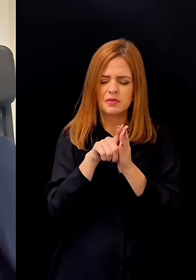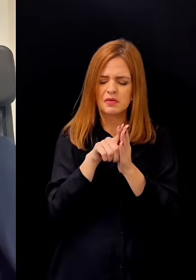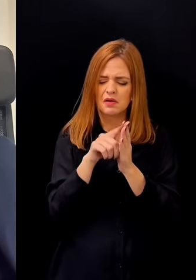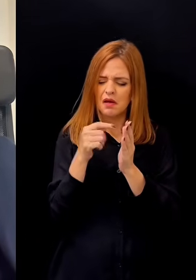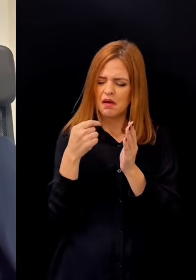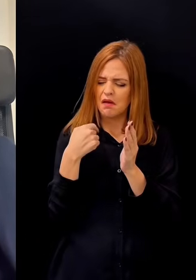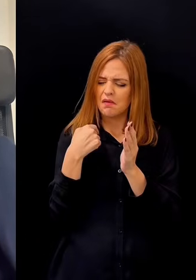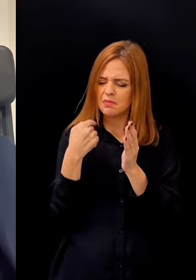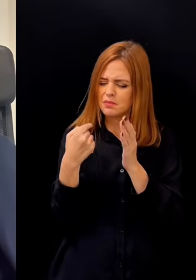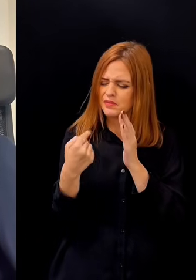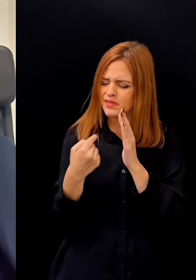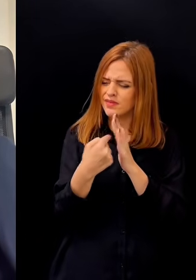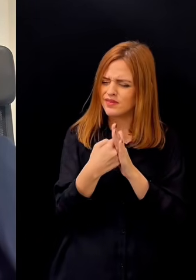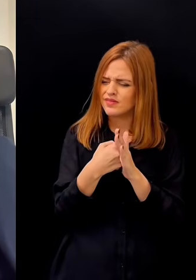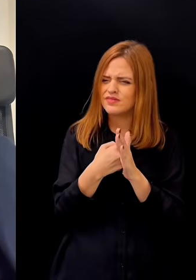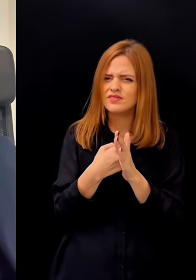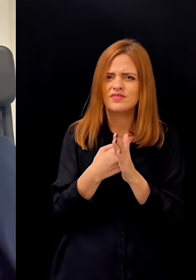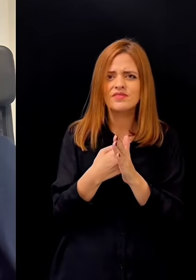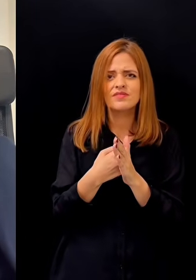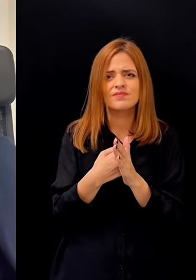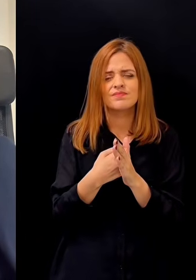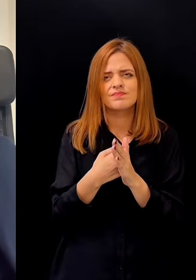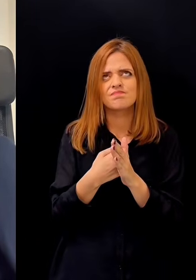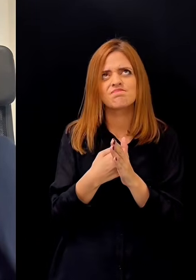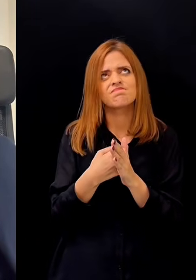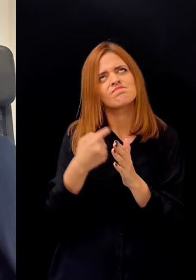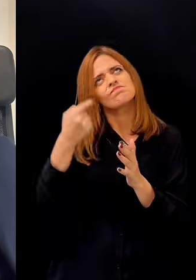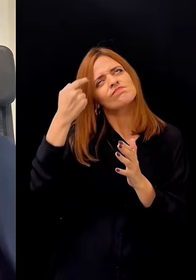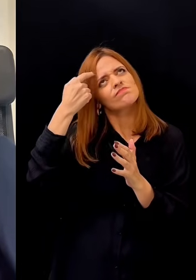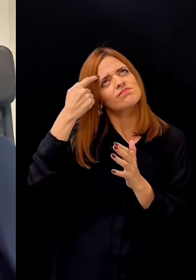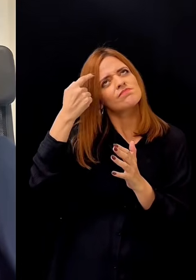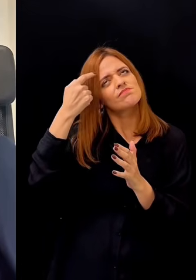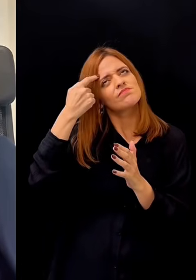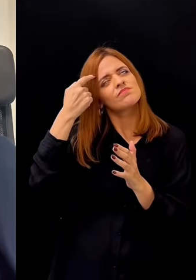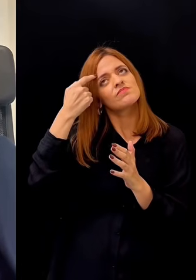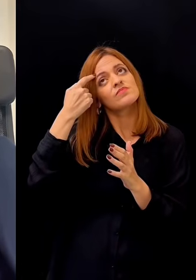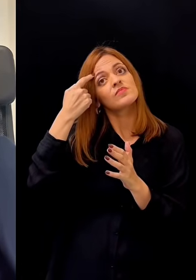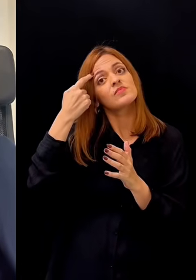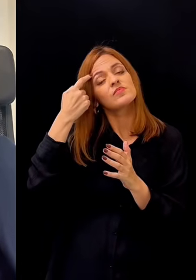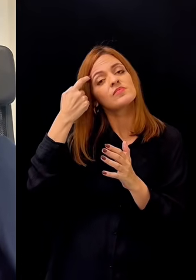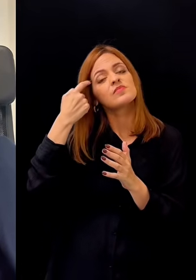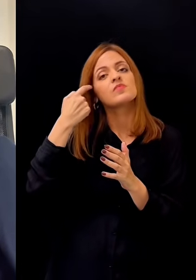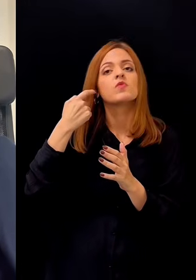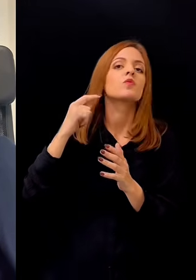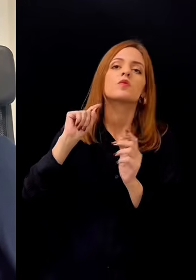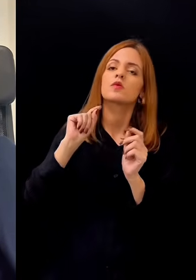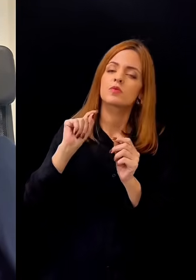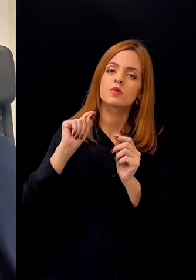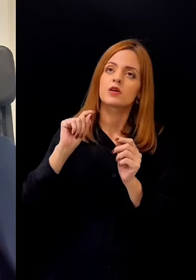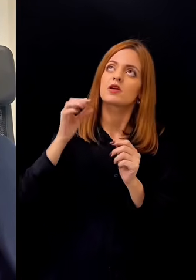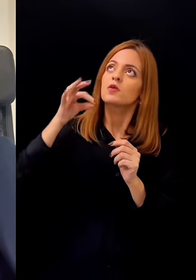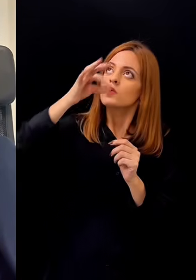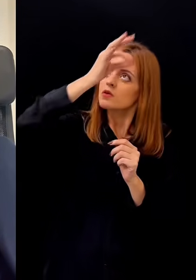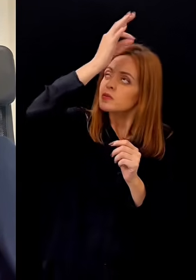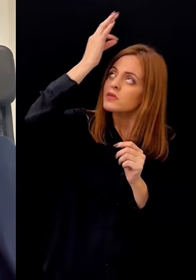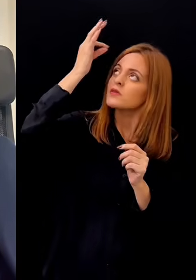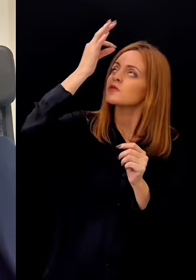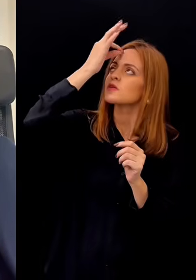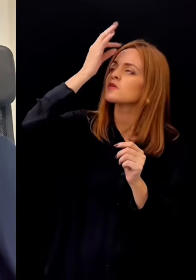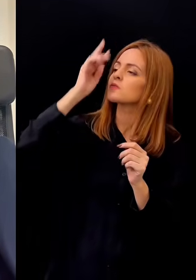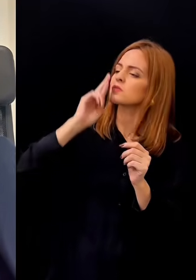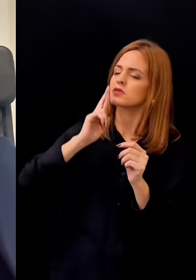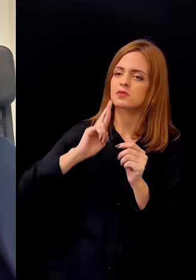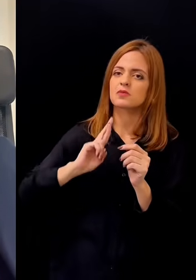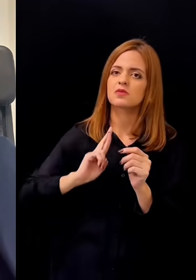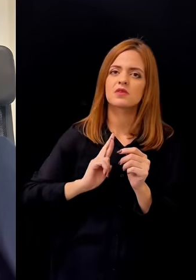fiz. E então o Espírito Santo me respondeu. Ele não